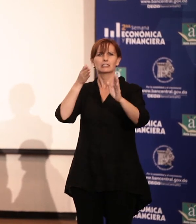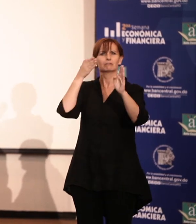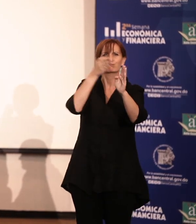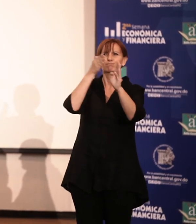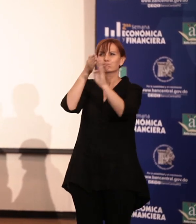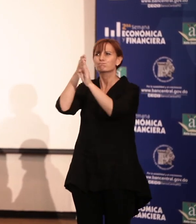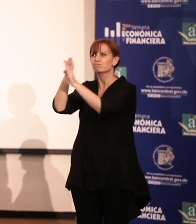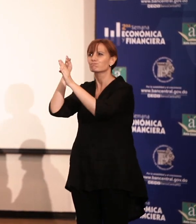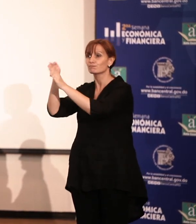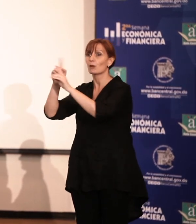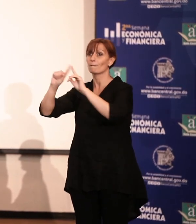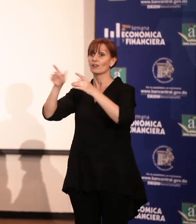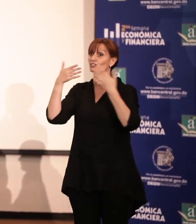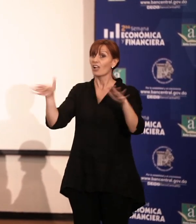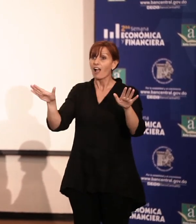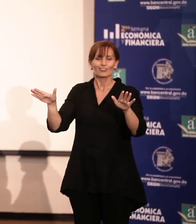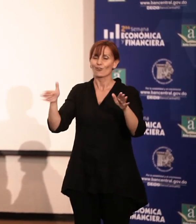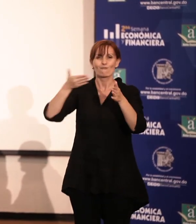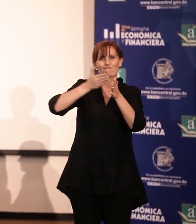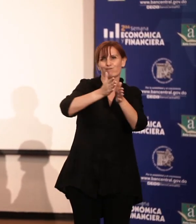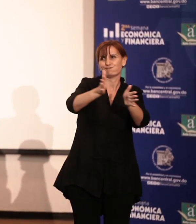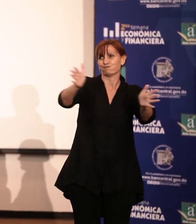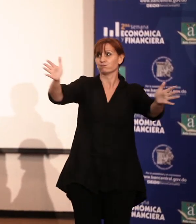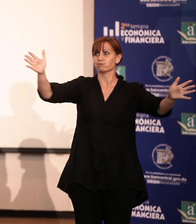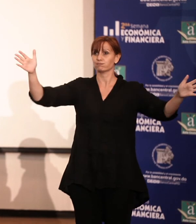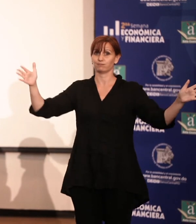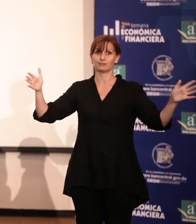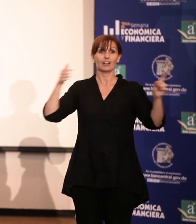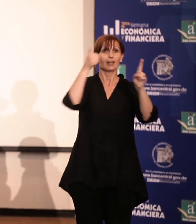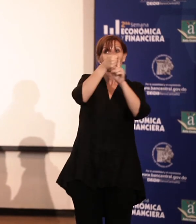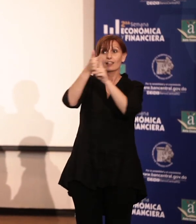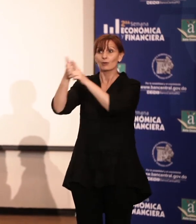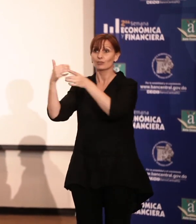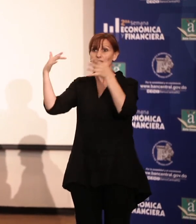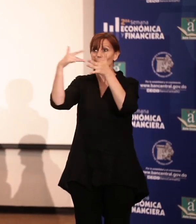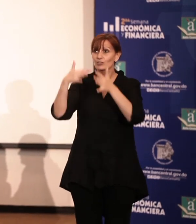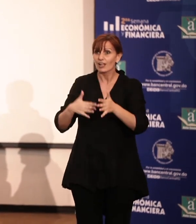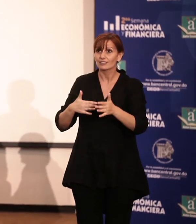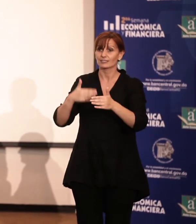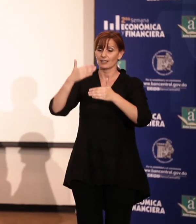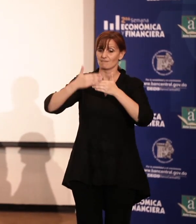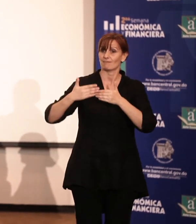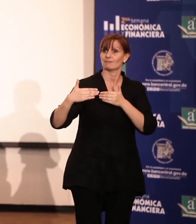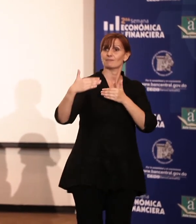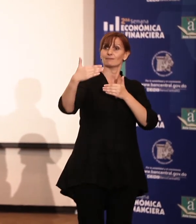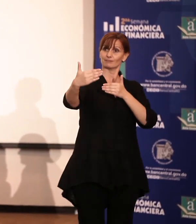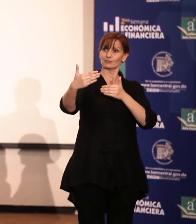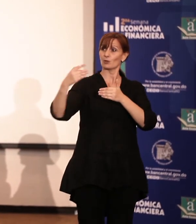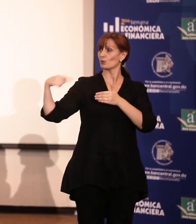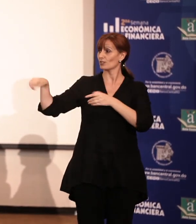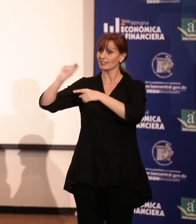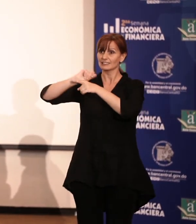estudiantes que está aquí sentado y cada uno de los estudiantes que se van a beneficiar a partir de la semana que viene en los talleres que ustedes van a